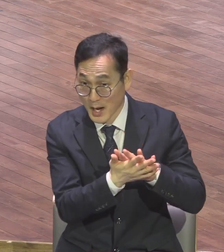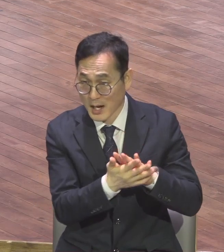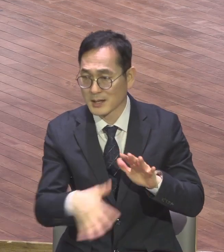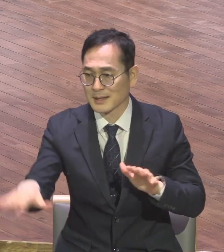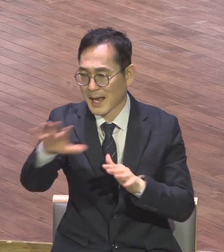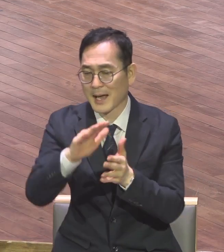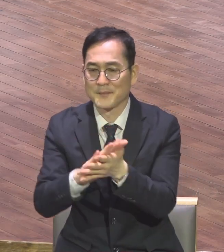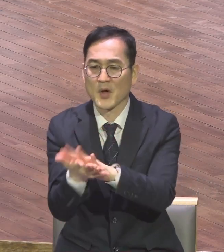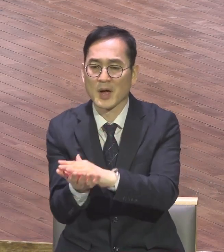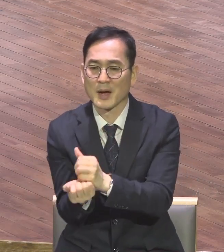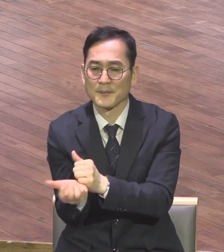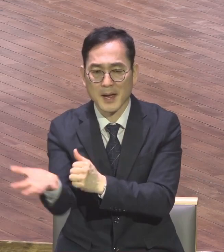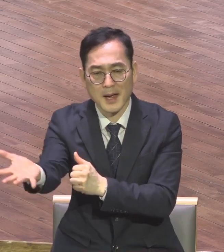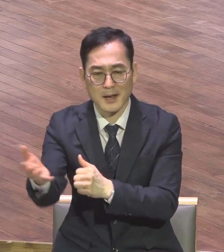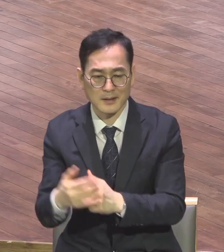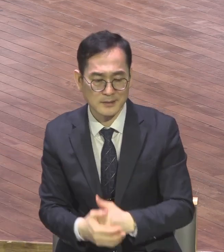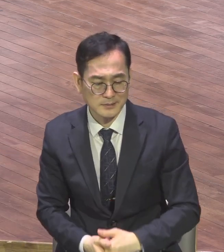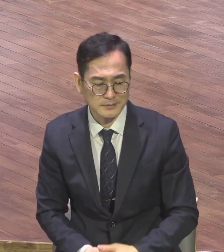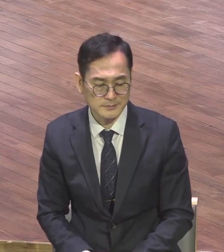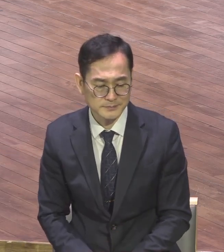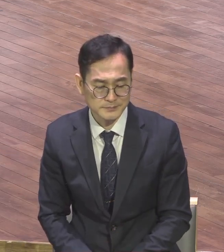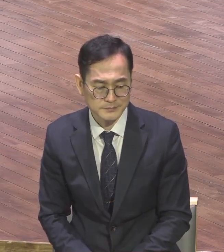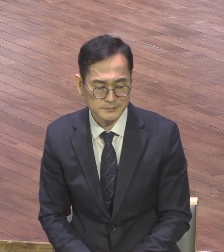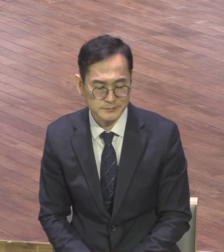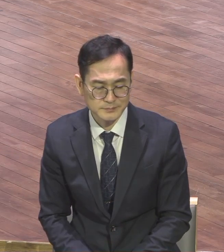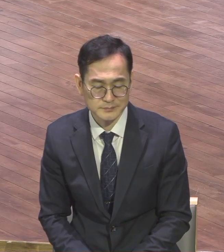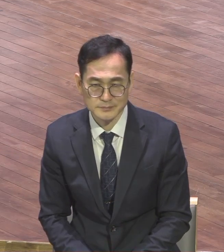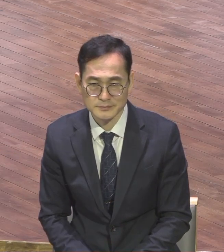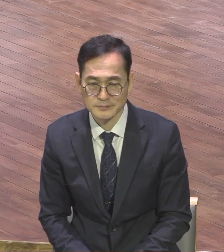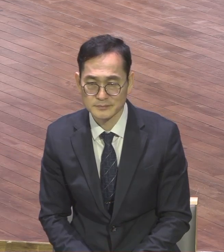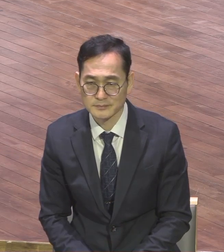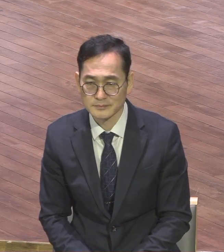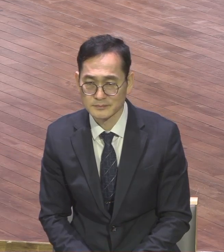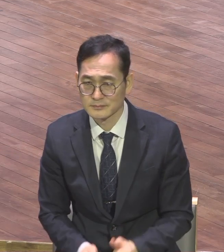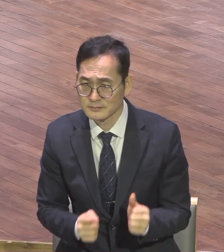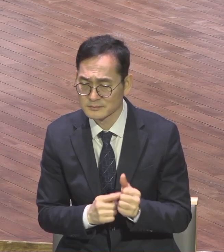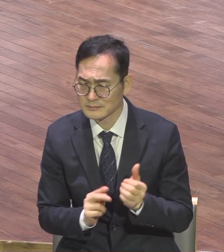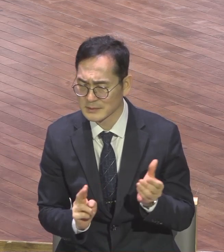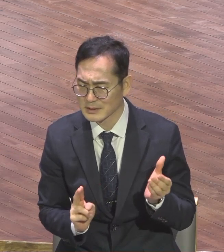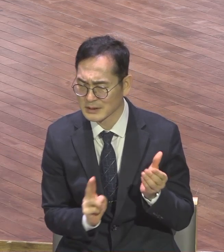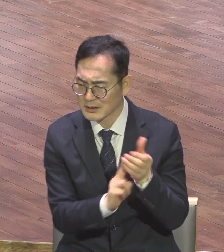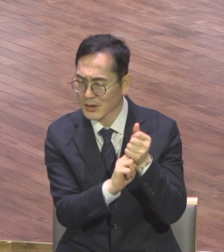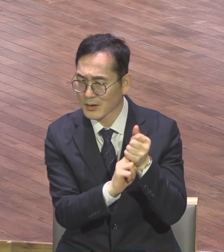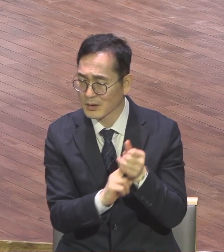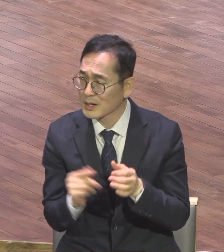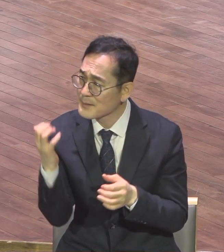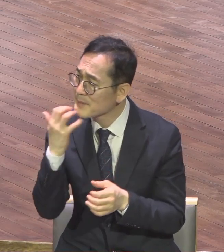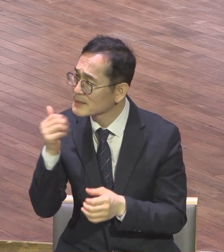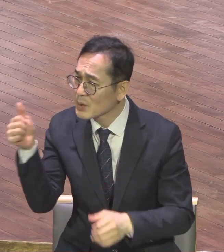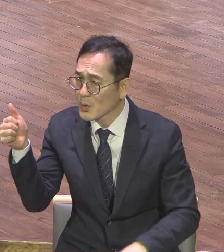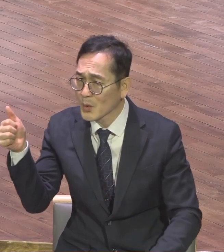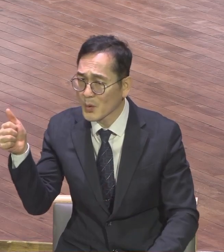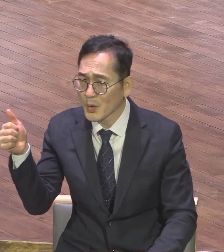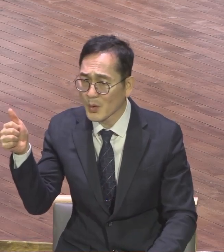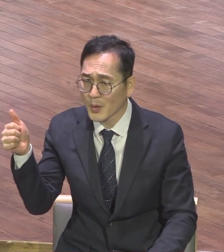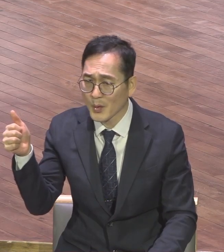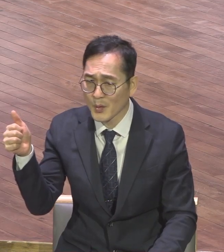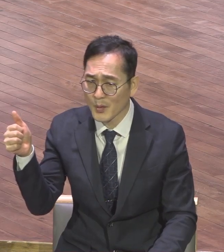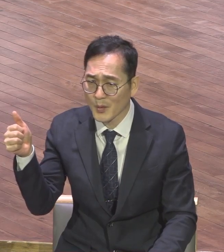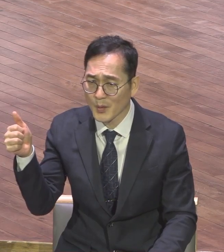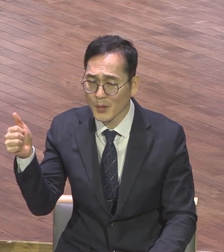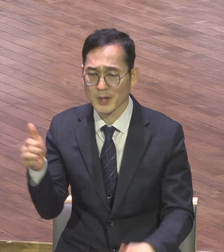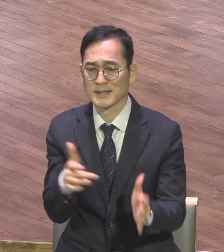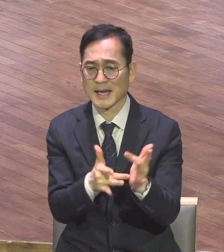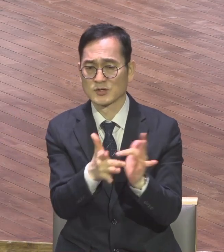안진뱅이 한 사람 때문에 11절에 유해 보면 안진뱅이가 이 기적을 일으킨 이 베드로가 말이요, 솔로몬 행각에 서서